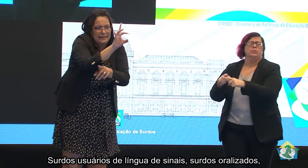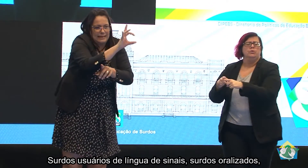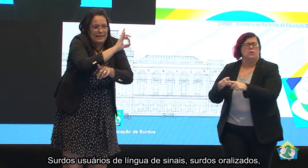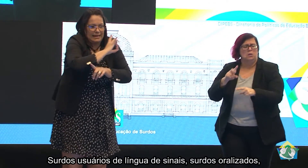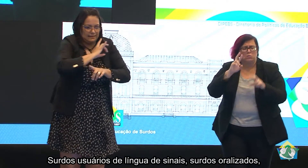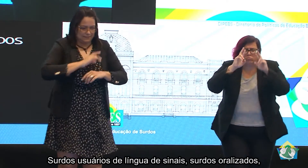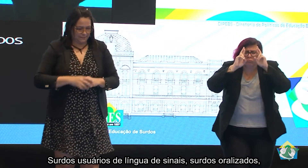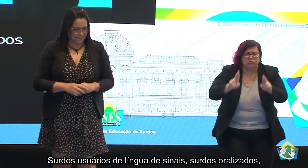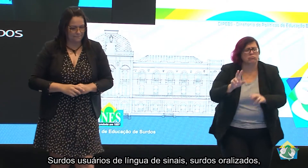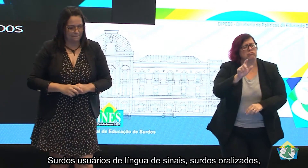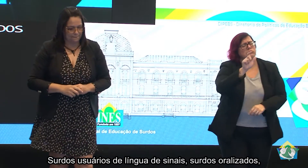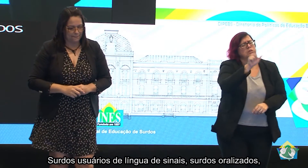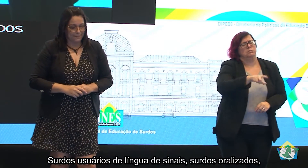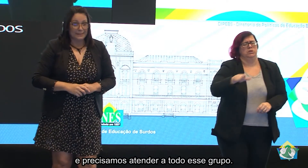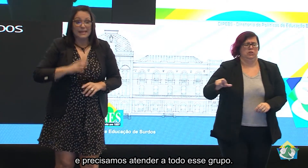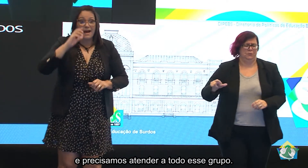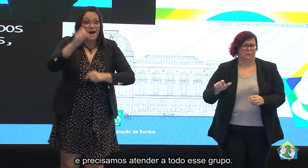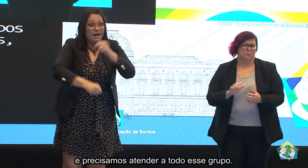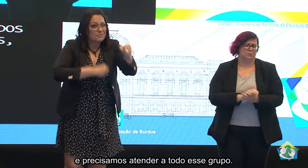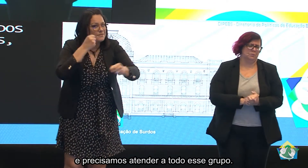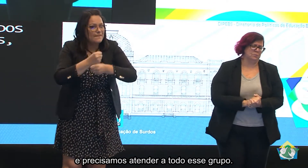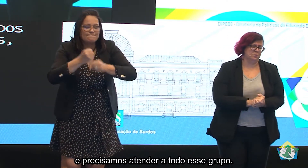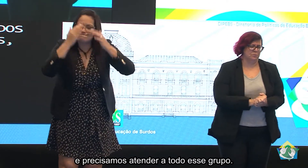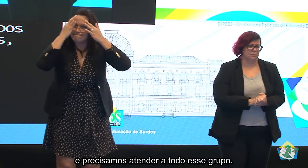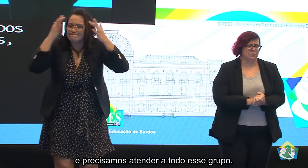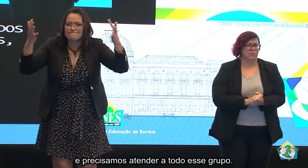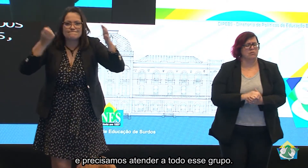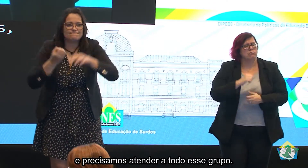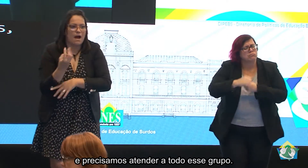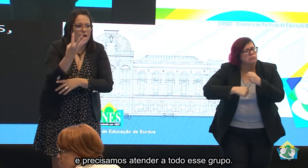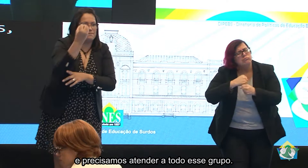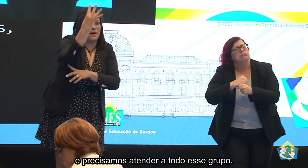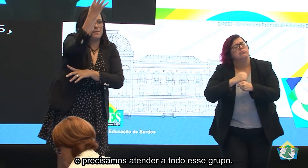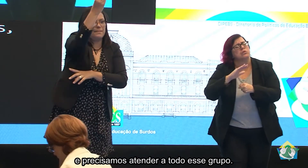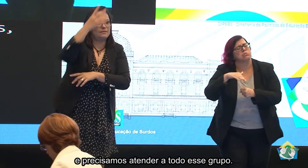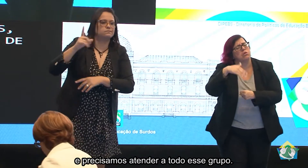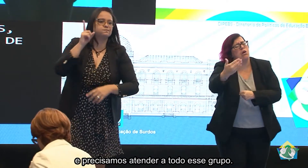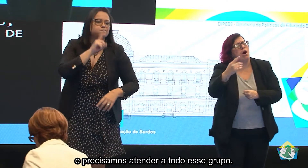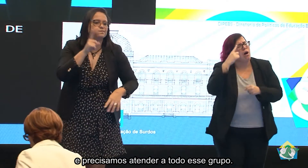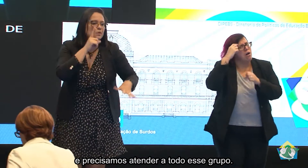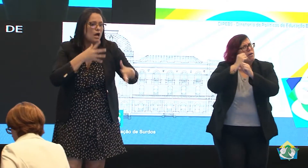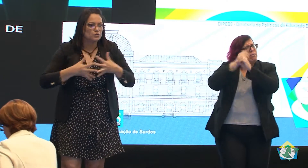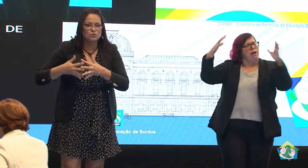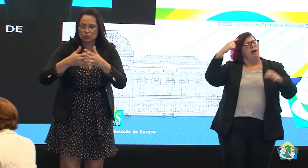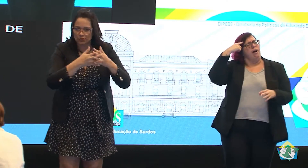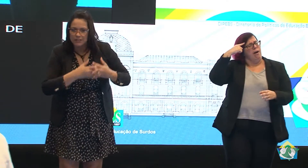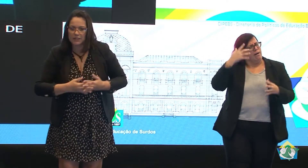língua de sinais, surdos oralizados, e precisamos atender a todo esse grupo.